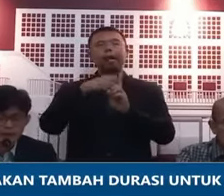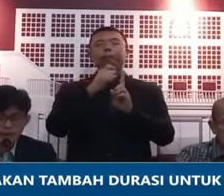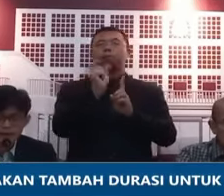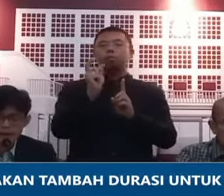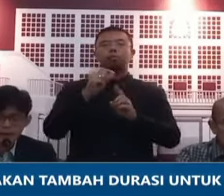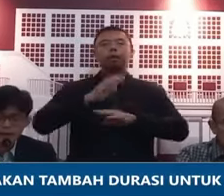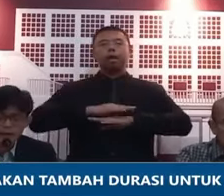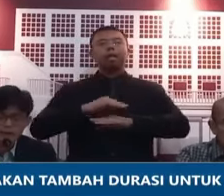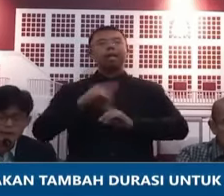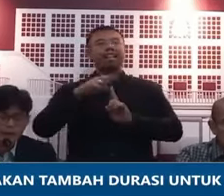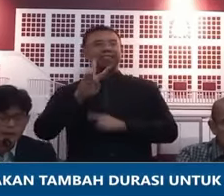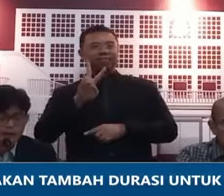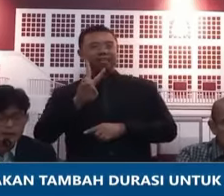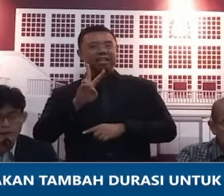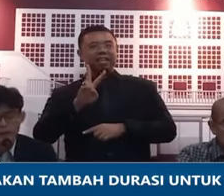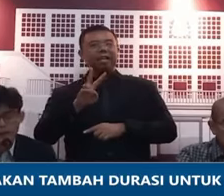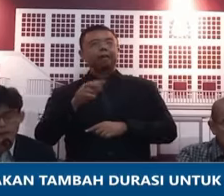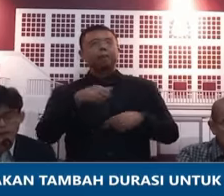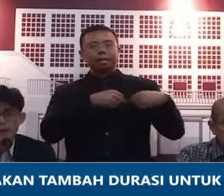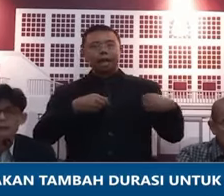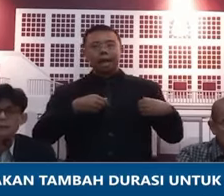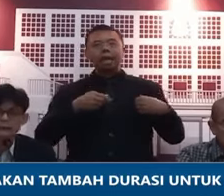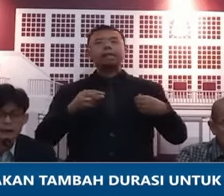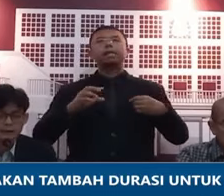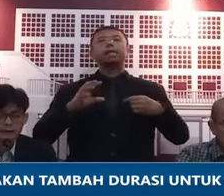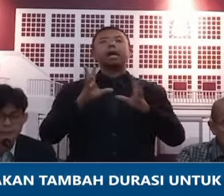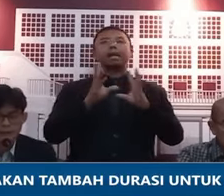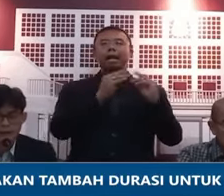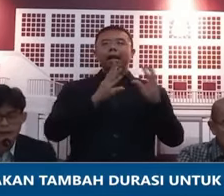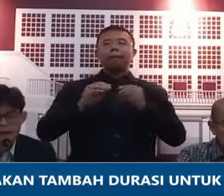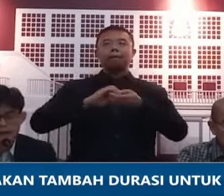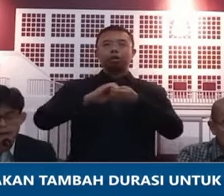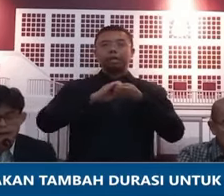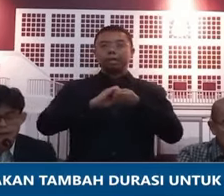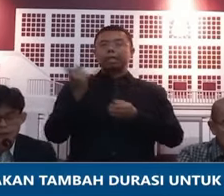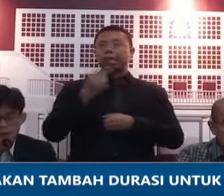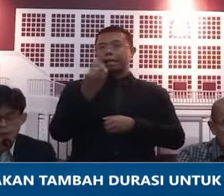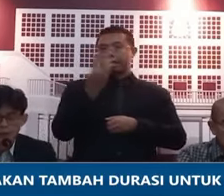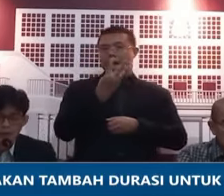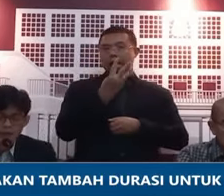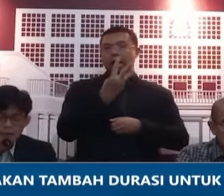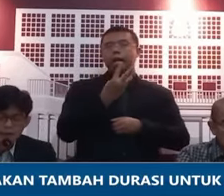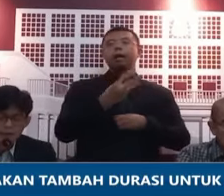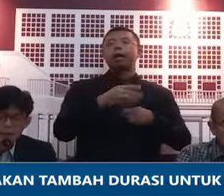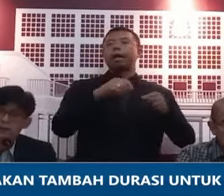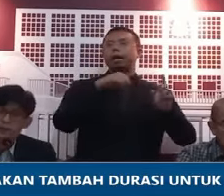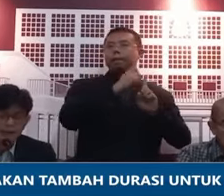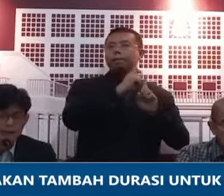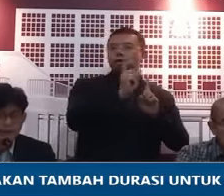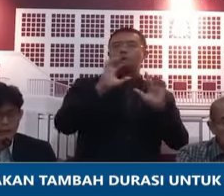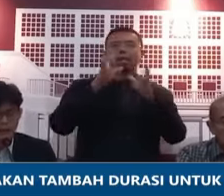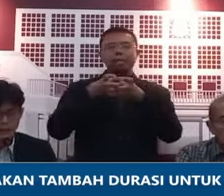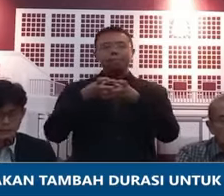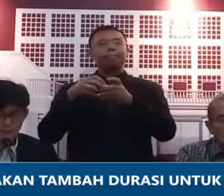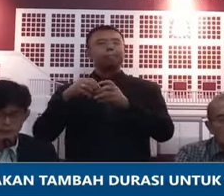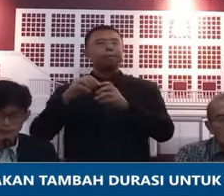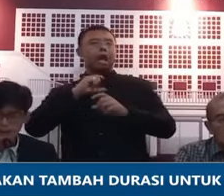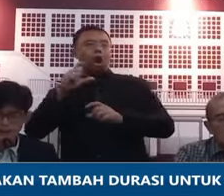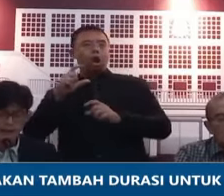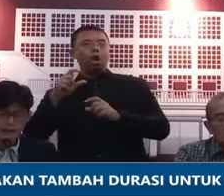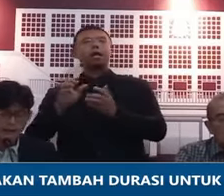perubahan durasi, namun hal ini tidak mengubah durasi total pelaksanaan debat. Seperti diketahui bersama, total durasi debat Pilpres yakni